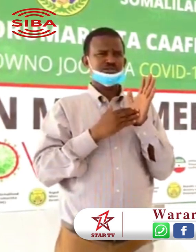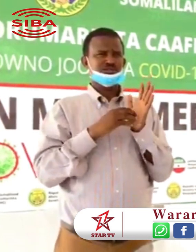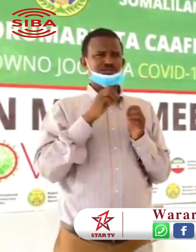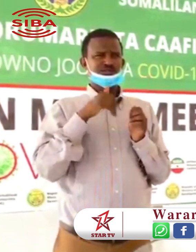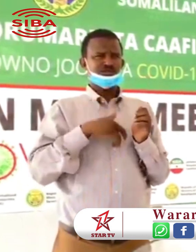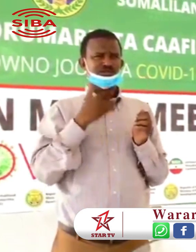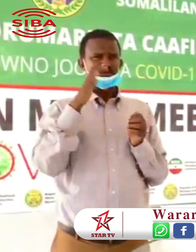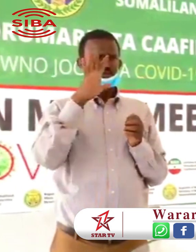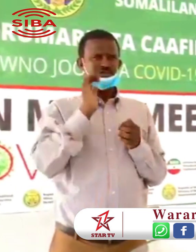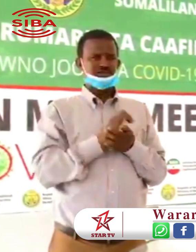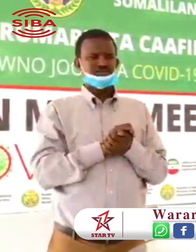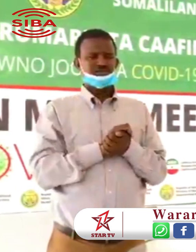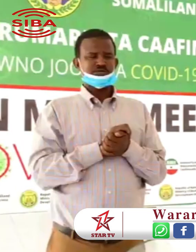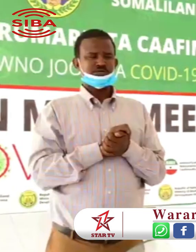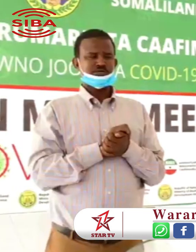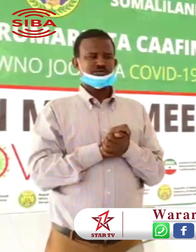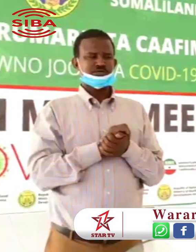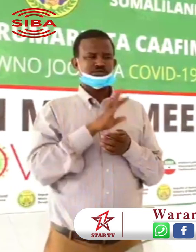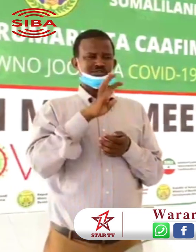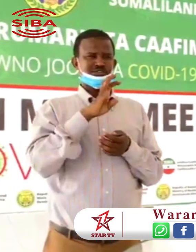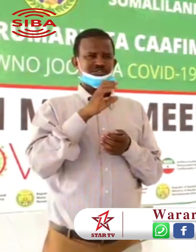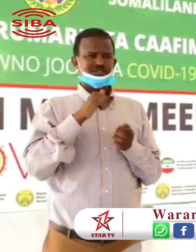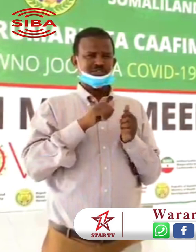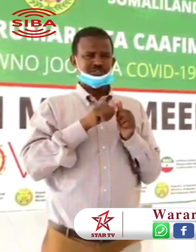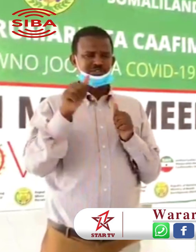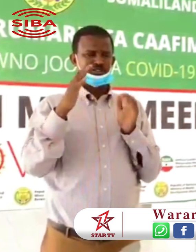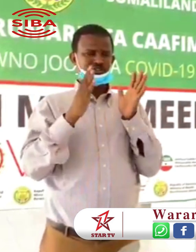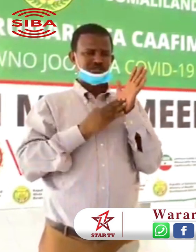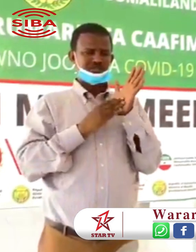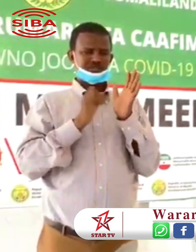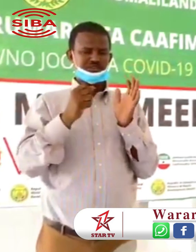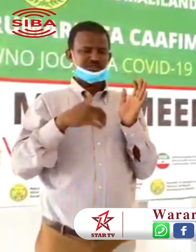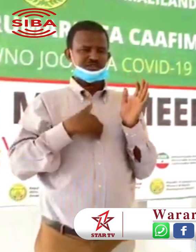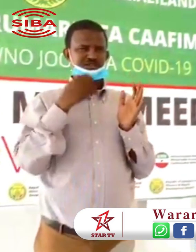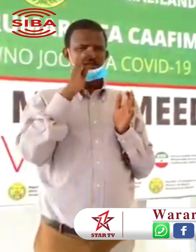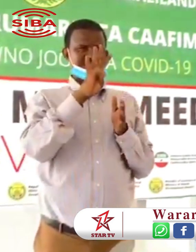5 qof 40 jir ilaa 40 jir waa 4 qof